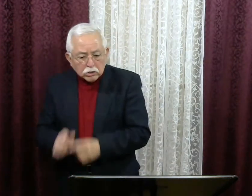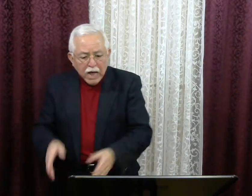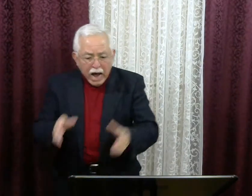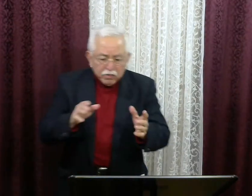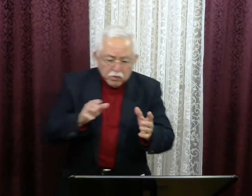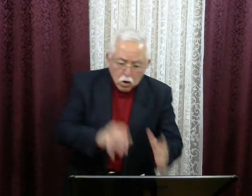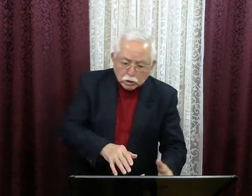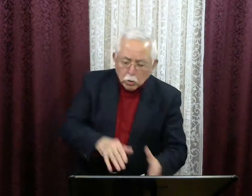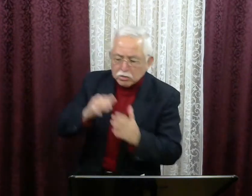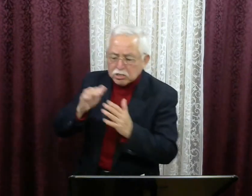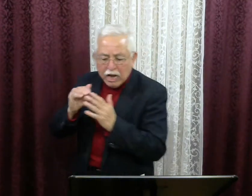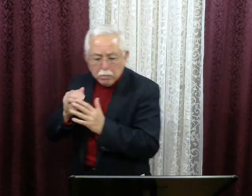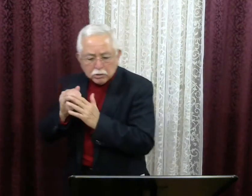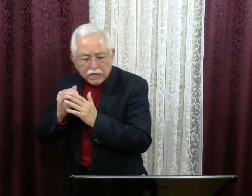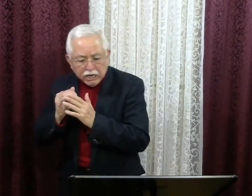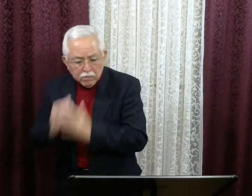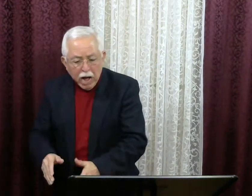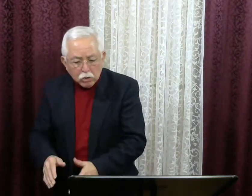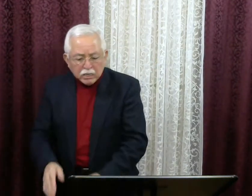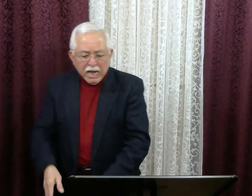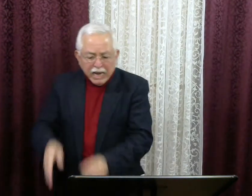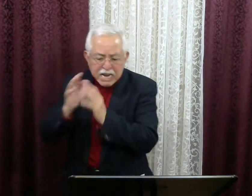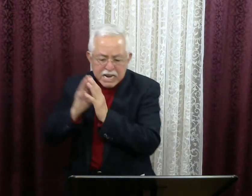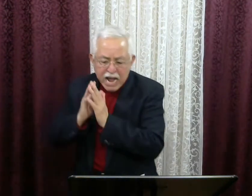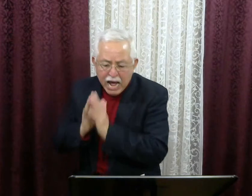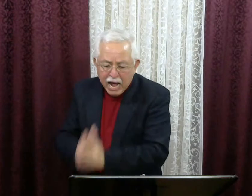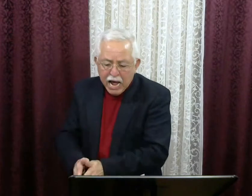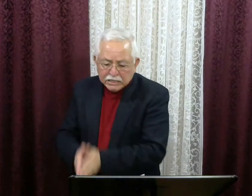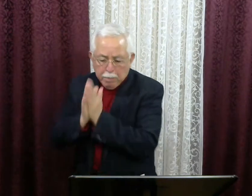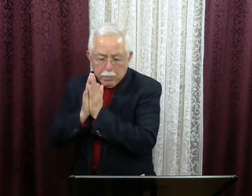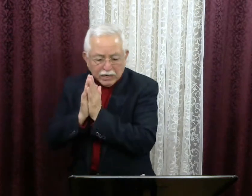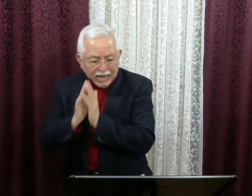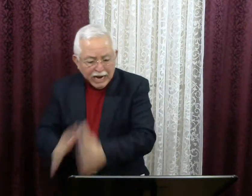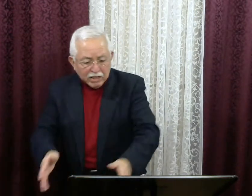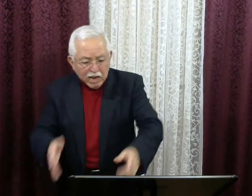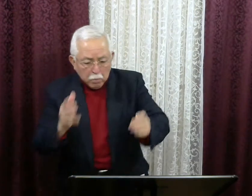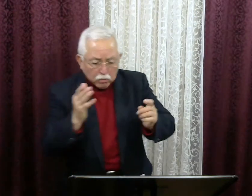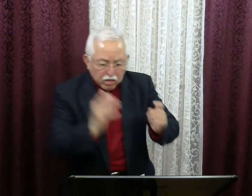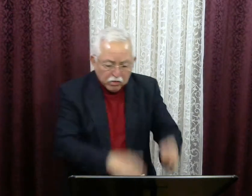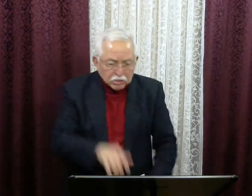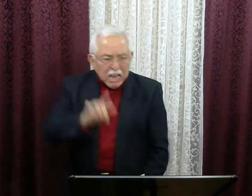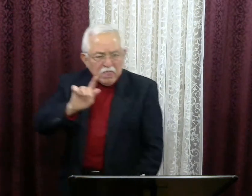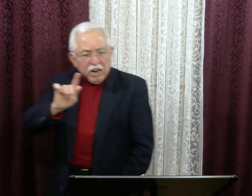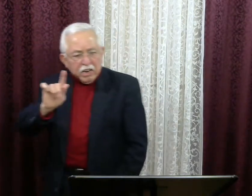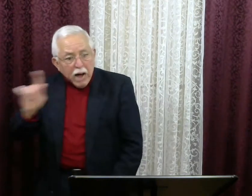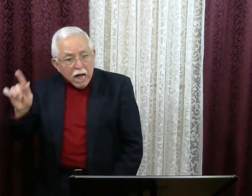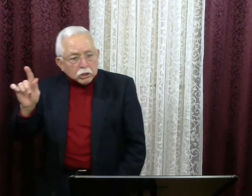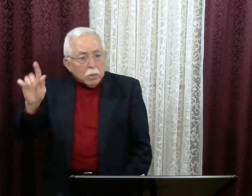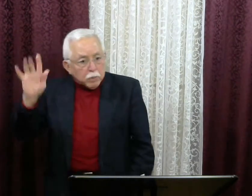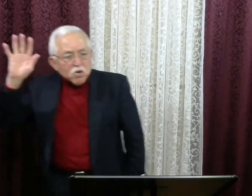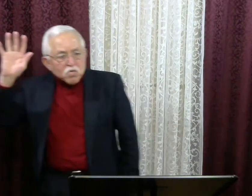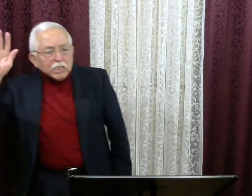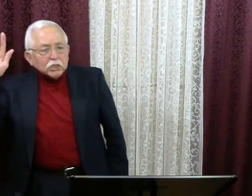a Dios cuando estamos derribados, que nada te apartará del amor de Dios. Derribados, pero no